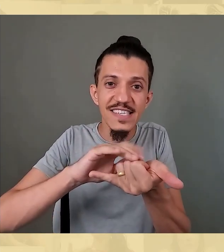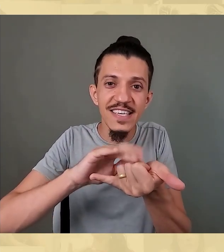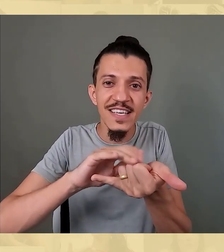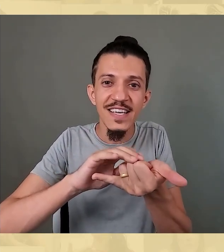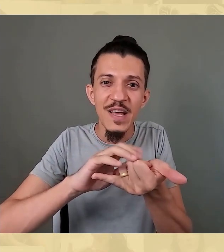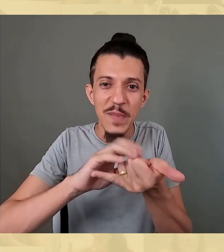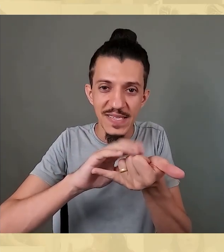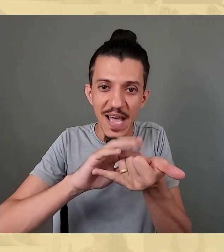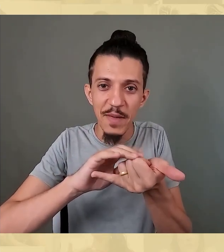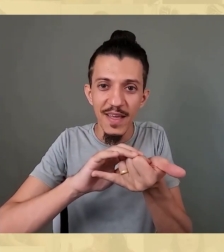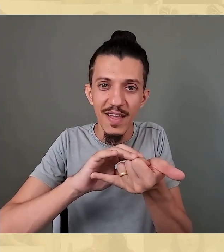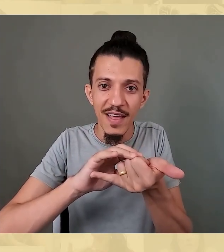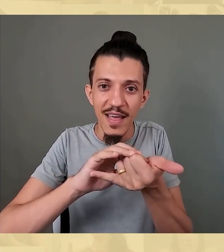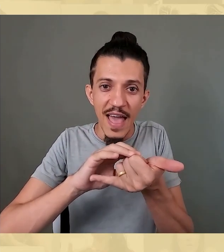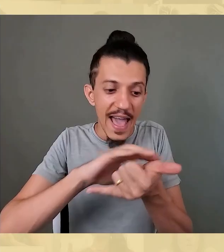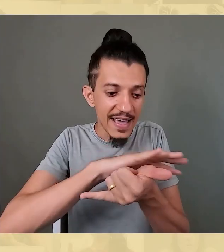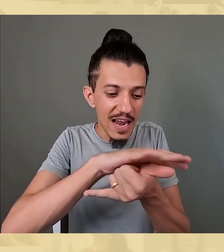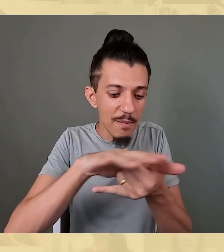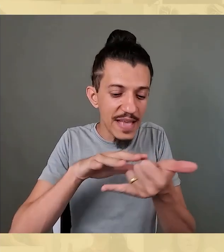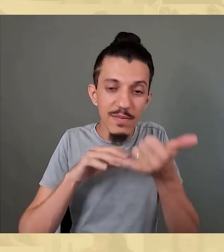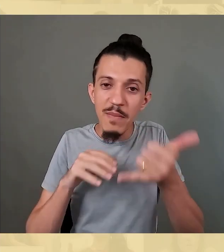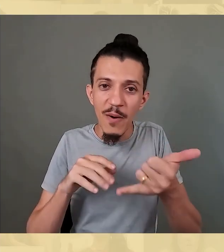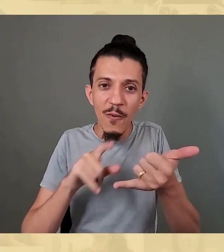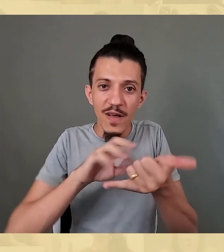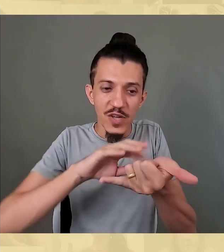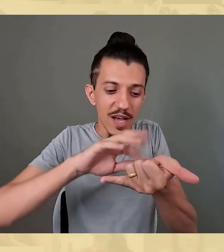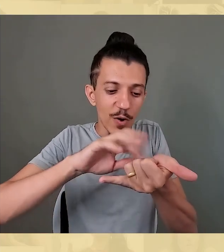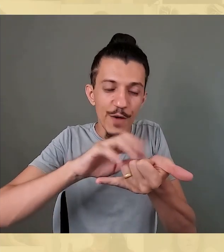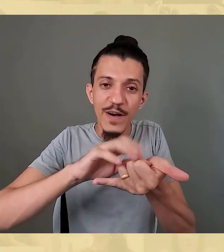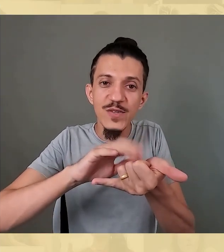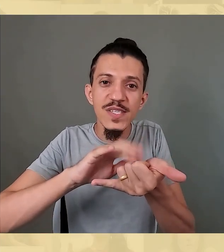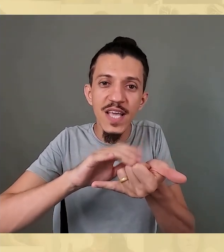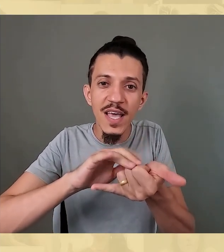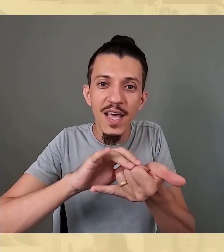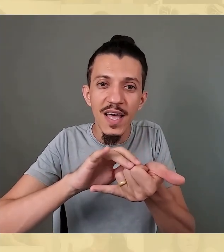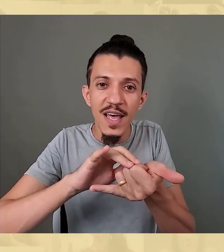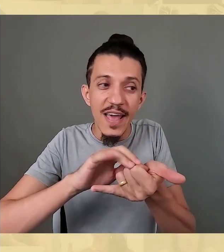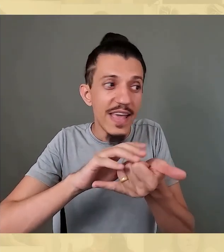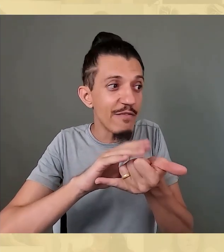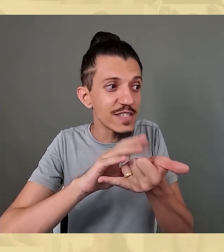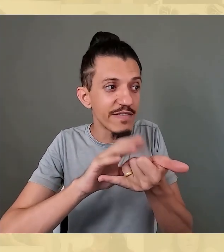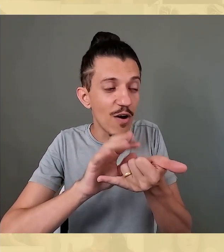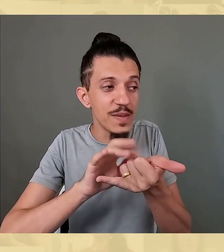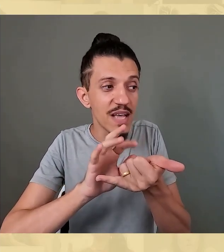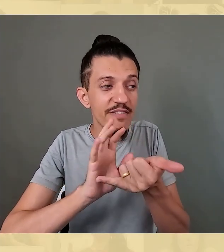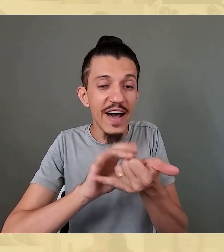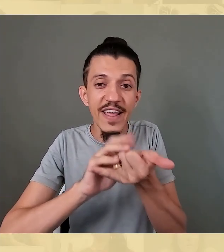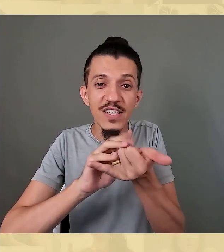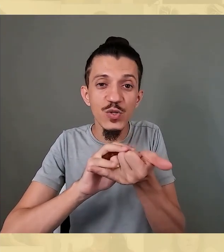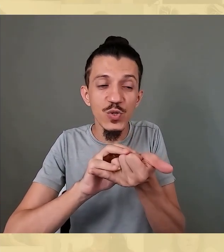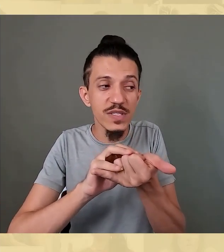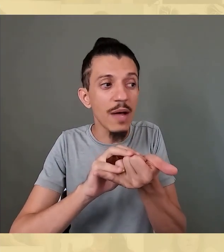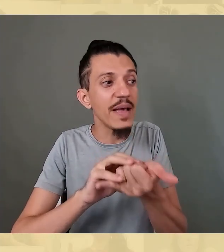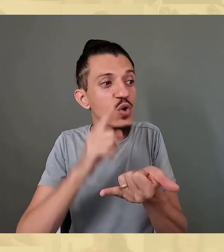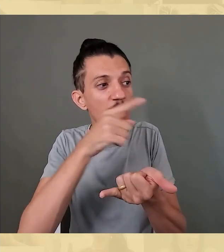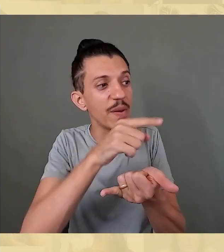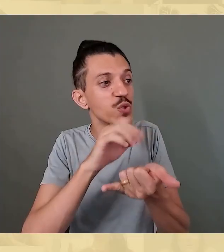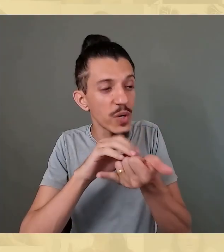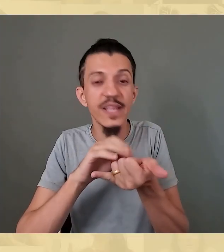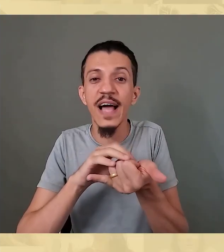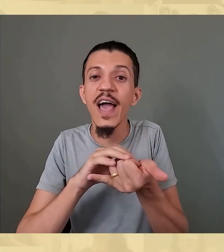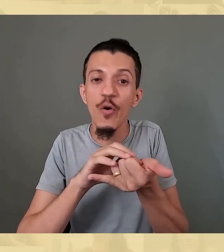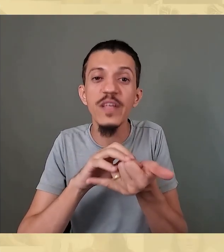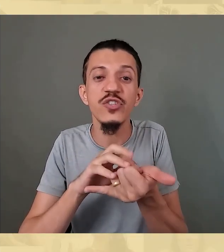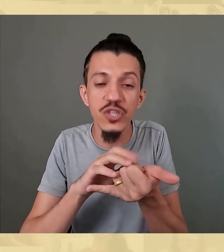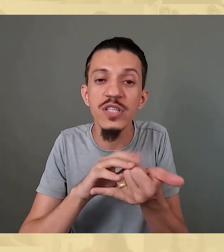é assim, percebe? É aquela mesma mão, só que agora eu faço assim. E aí você vai observar isso justamente com uma pessoa